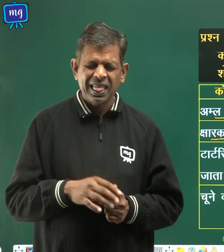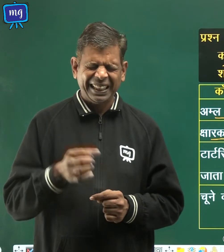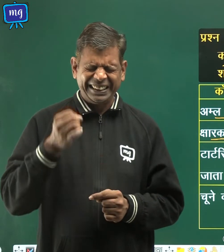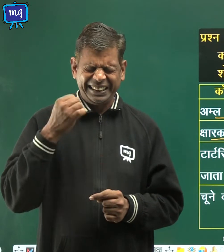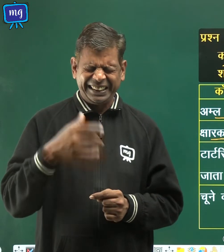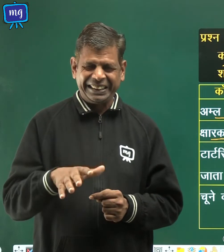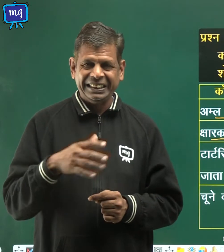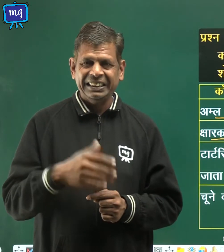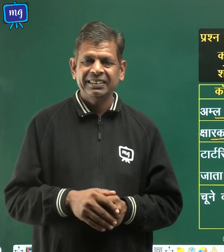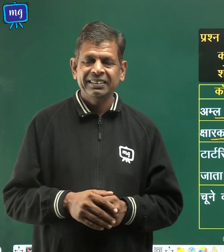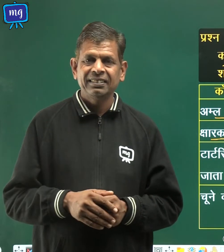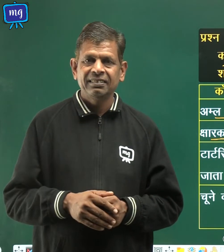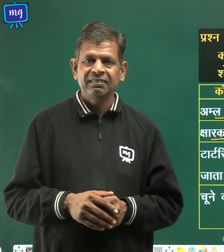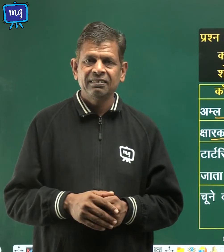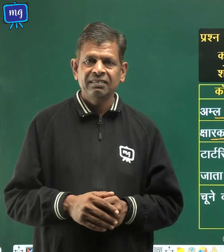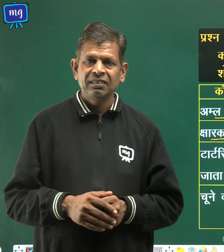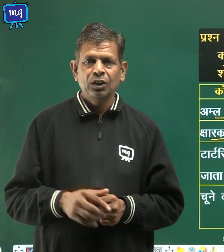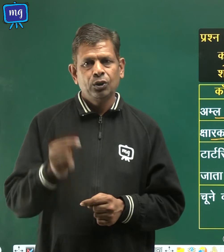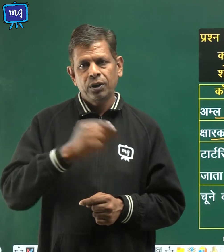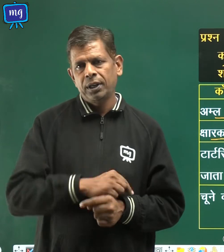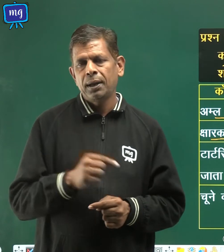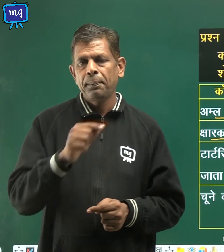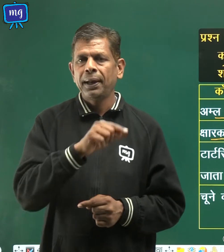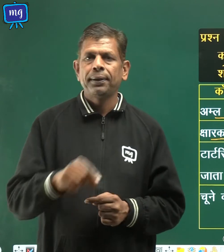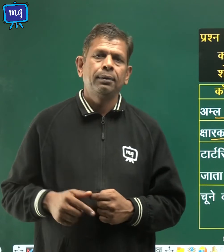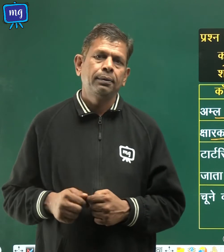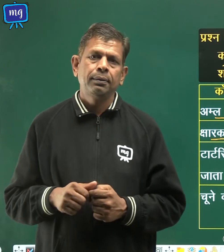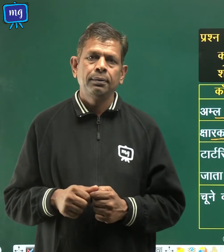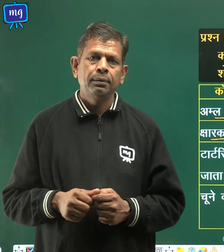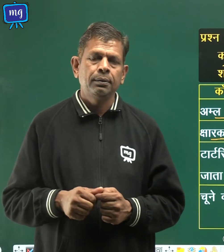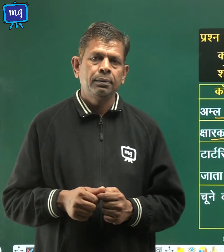कड़वे होते हैं, तो इन्हें मिलाएंगे।